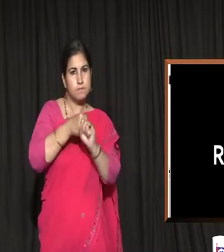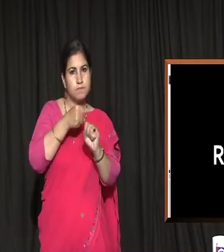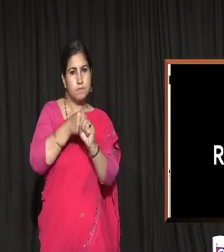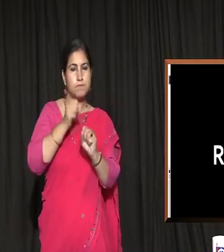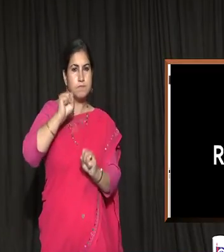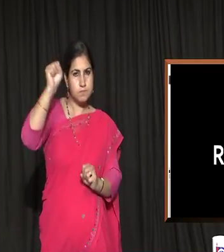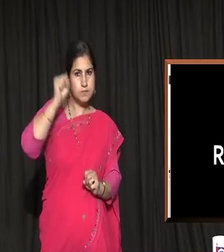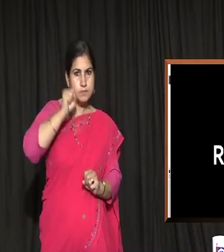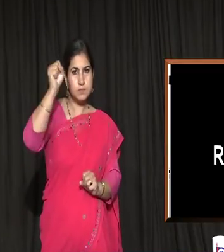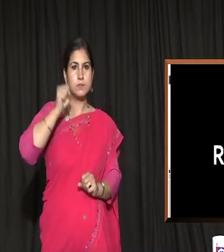विद्रोह.